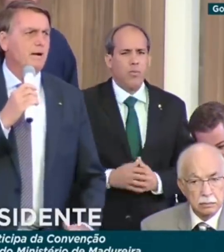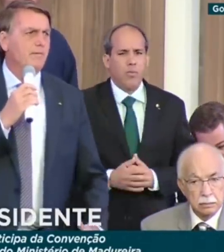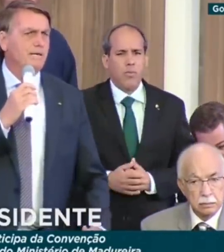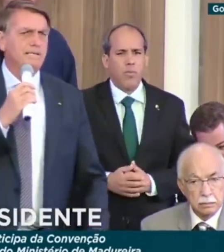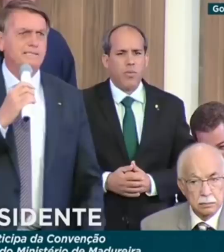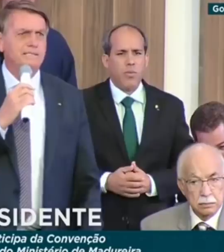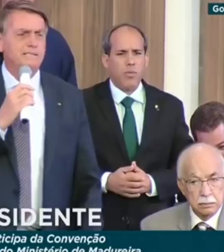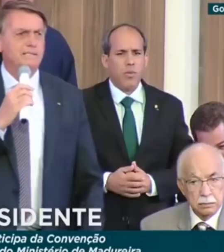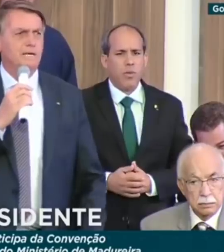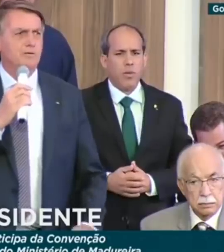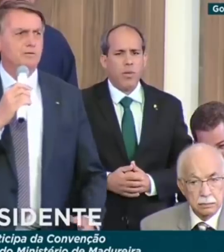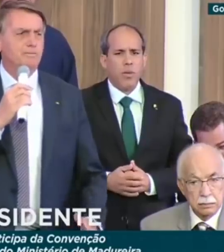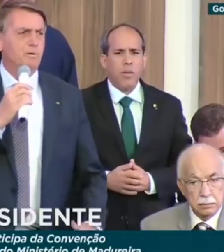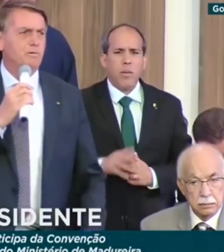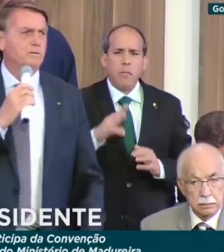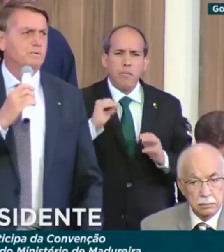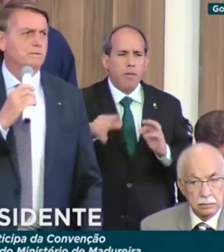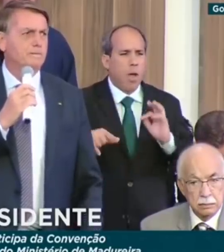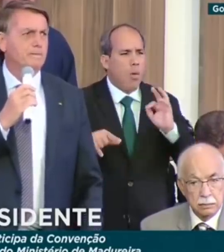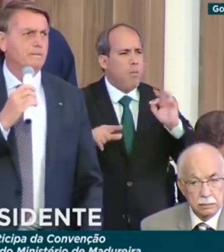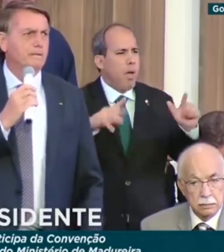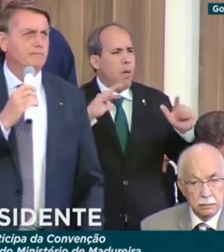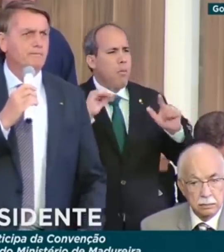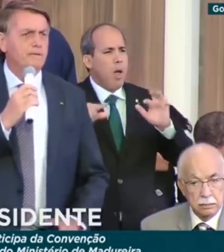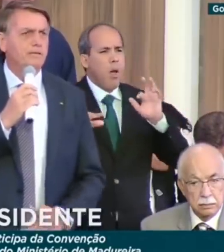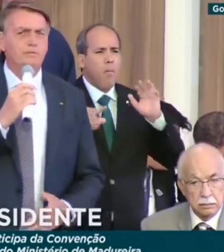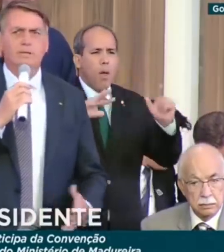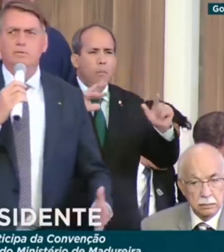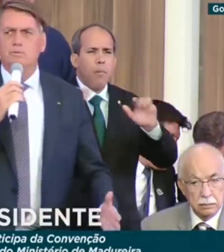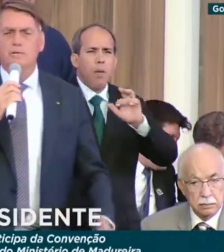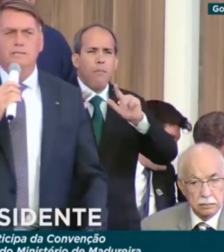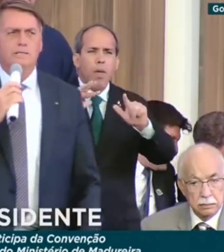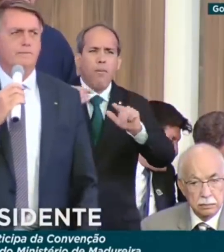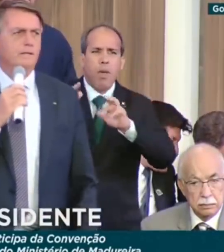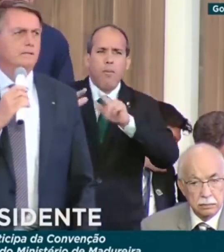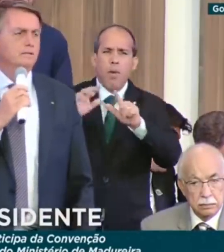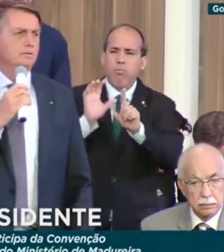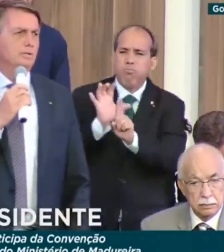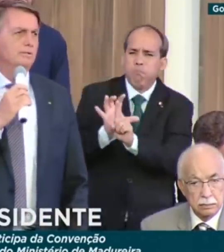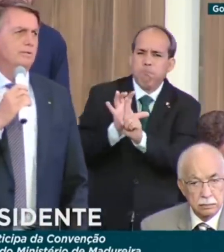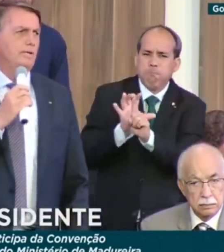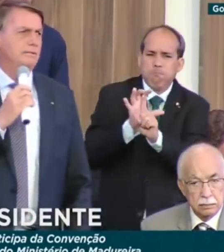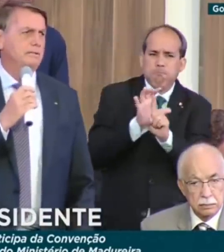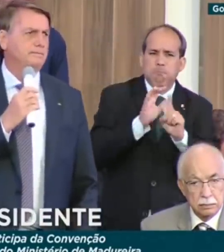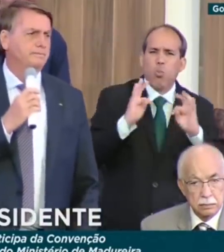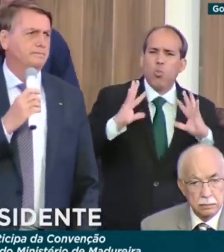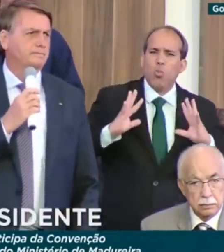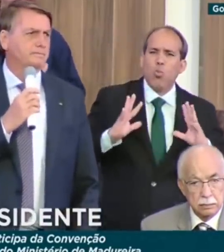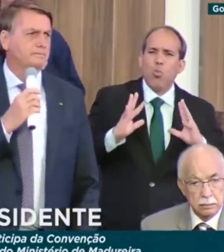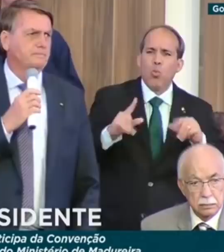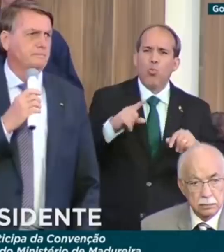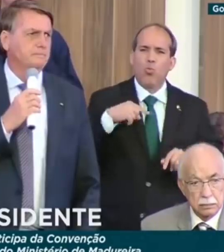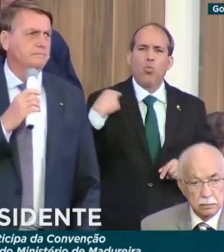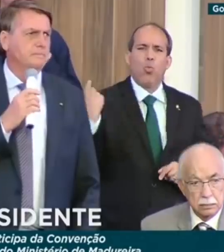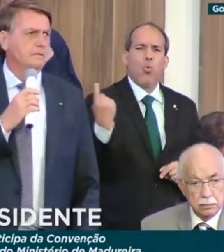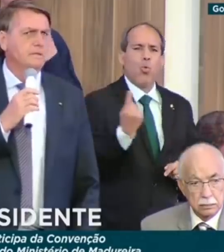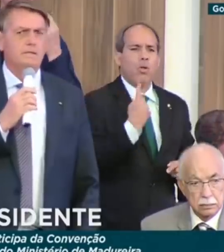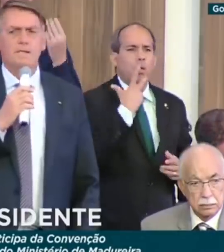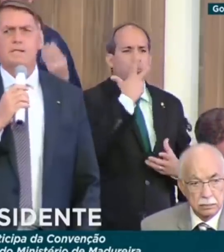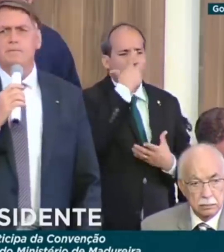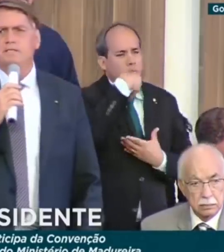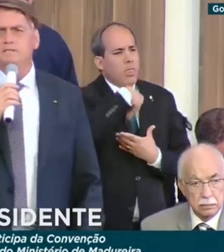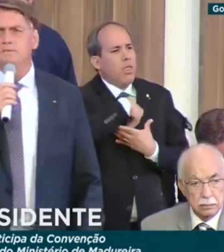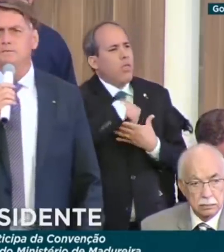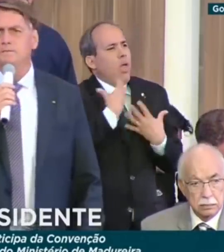Que mal é esse que aos poucos vinha tomando conta de todos nós?